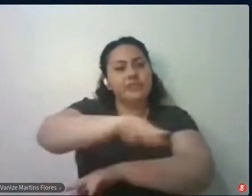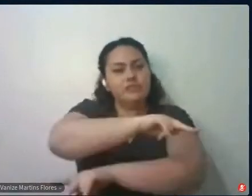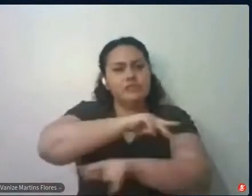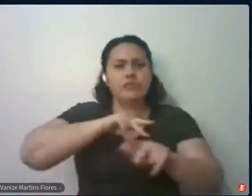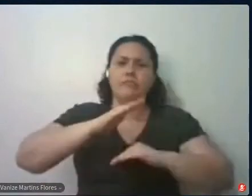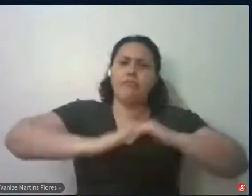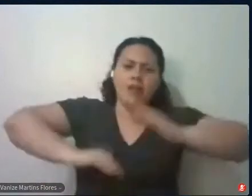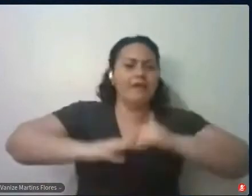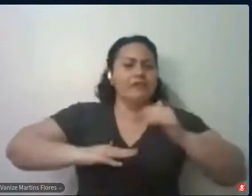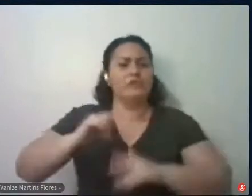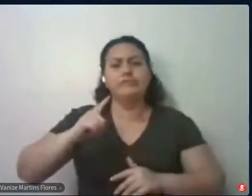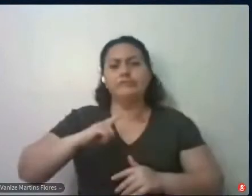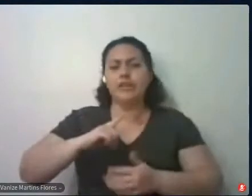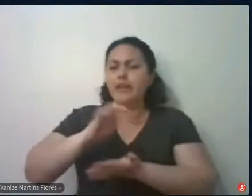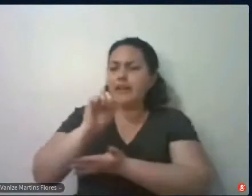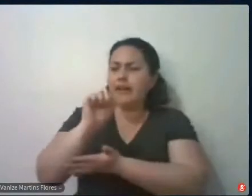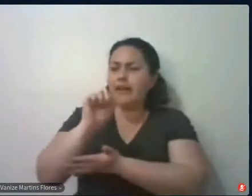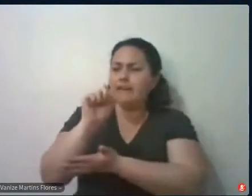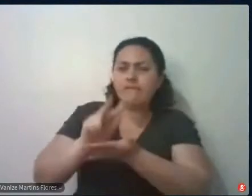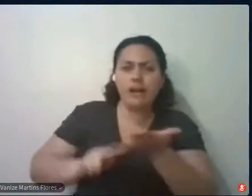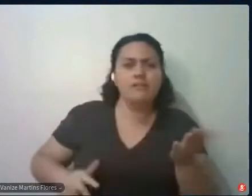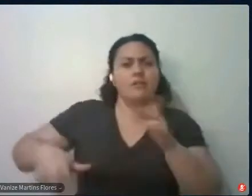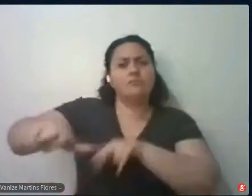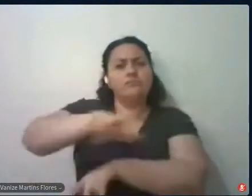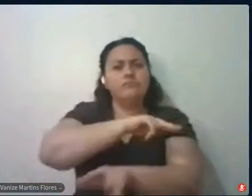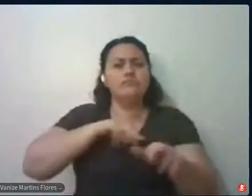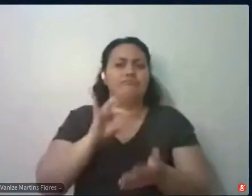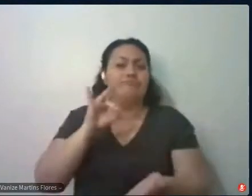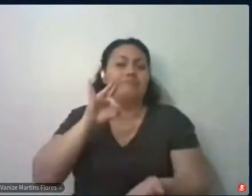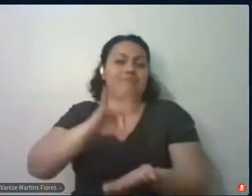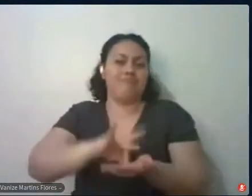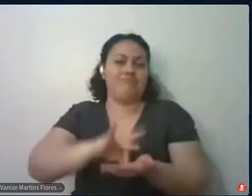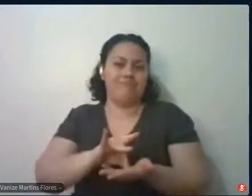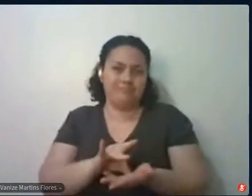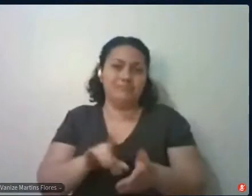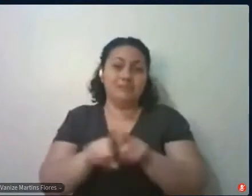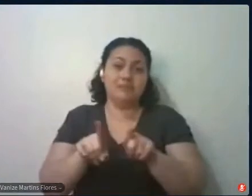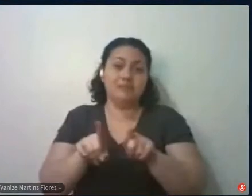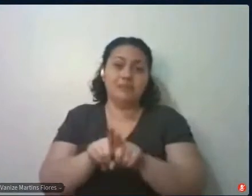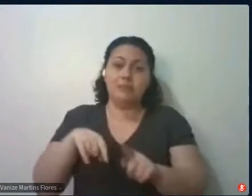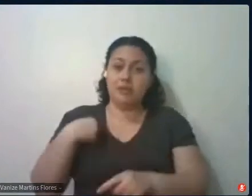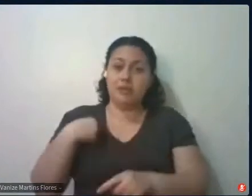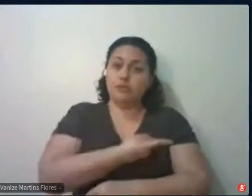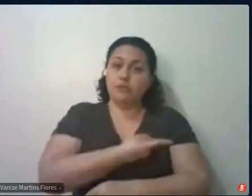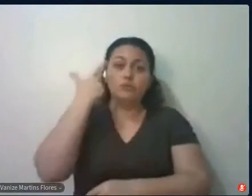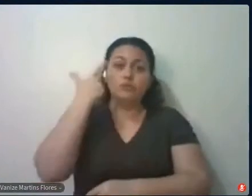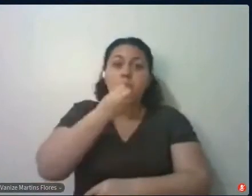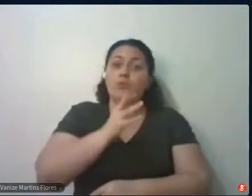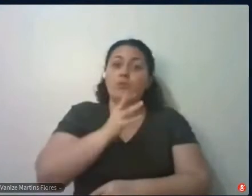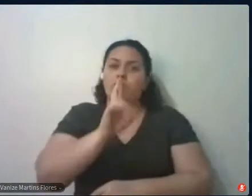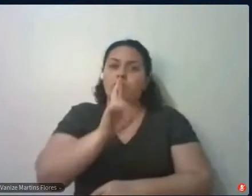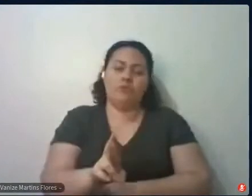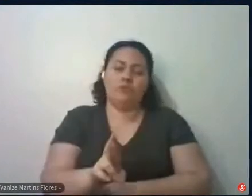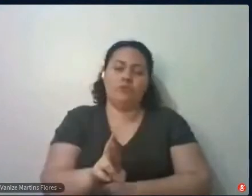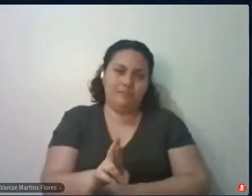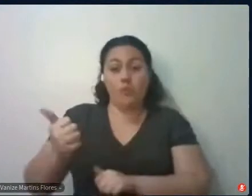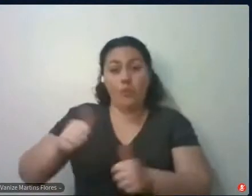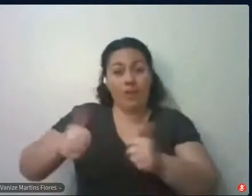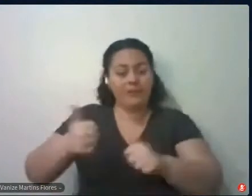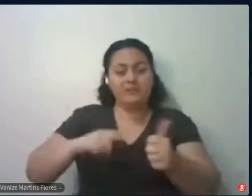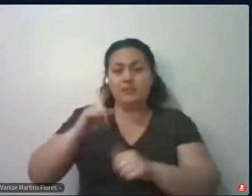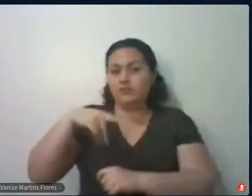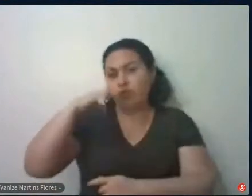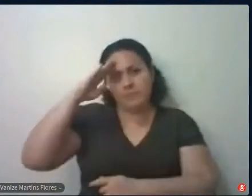formas de avaliação efetivas e que a gente possa ter bons resultados. Eu acho que qualidade para a gente é fundamental nessas